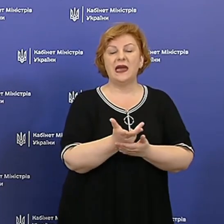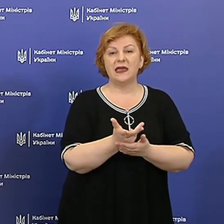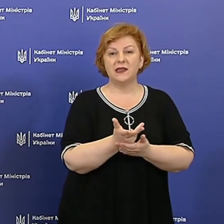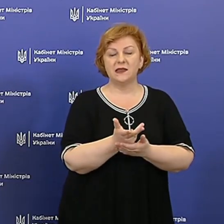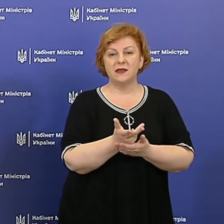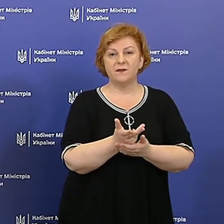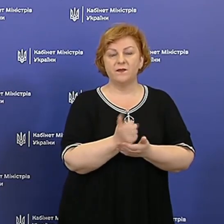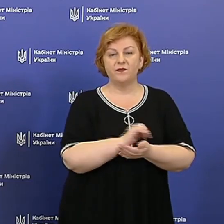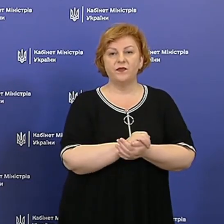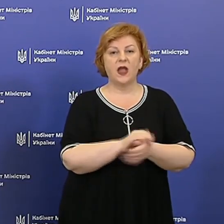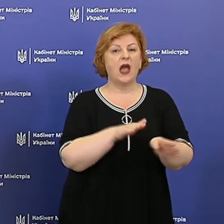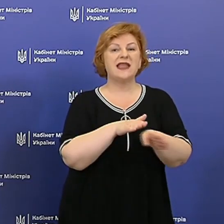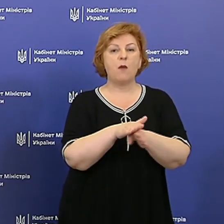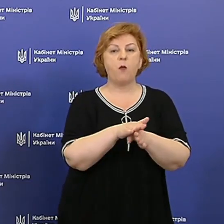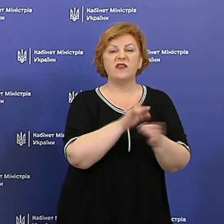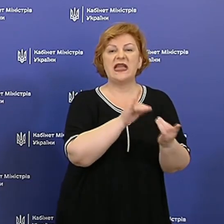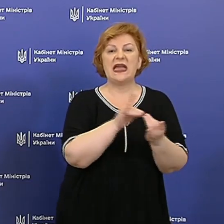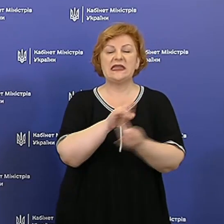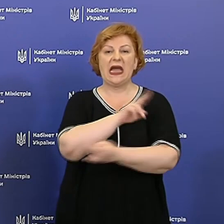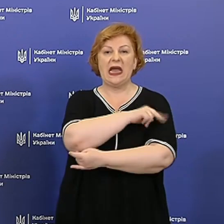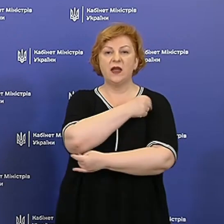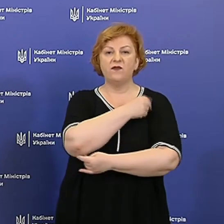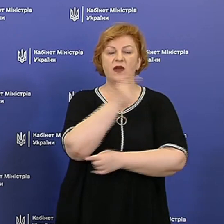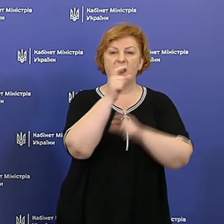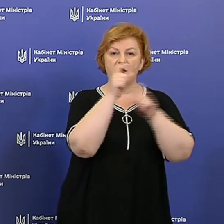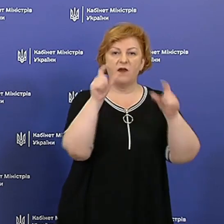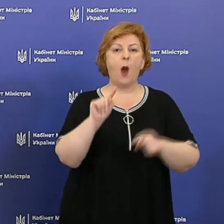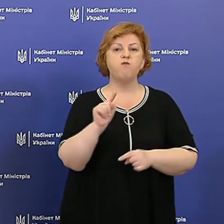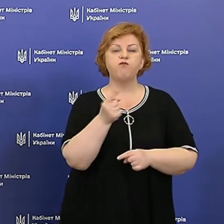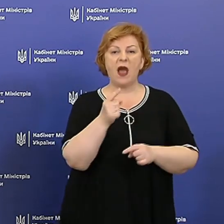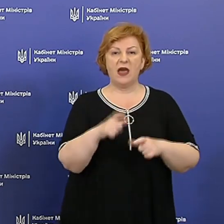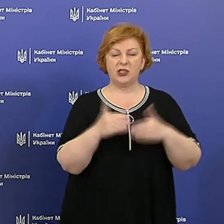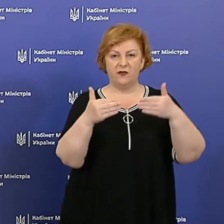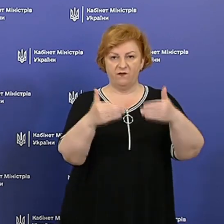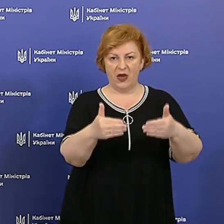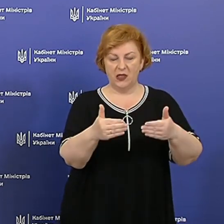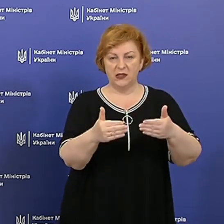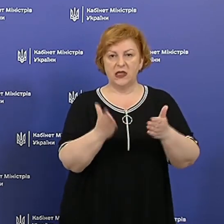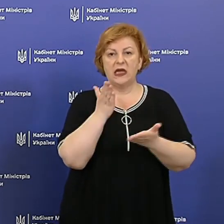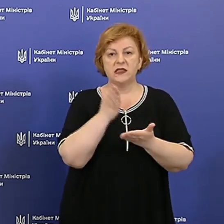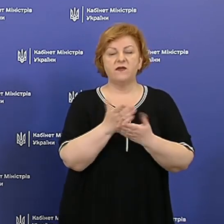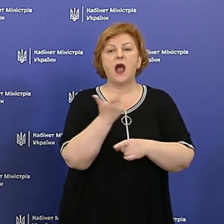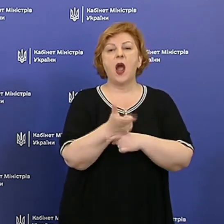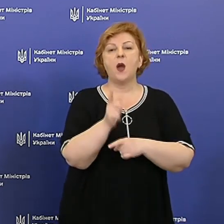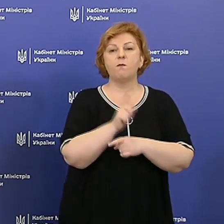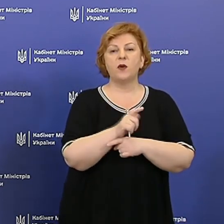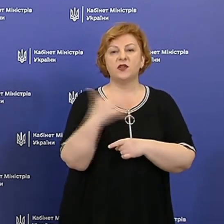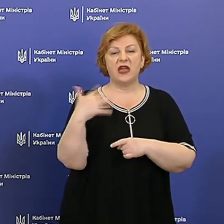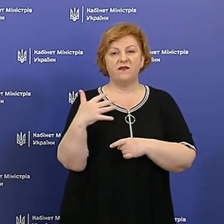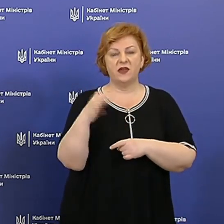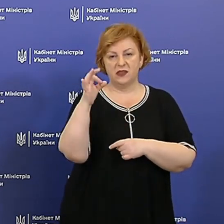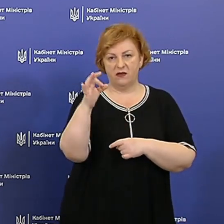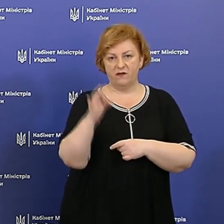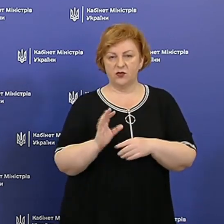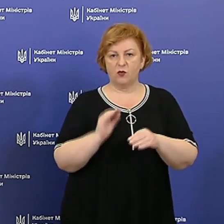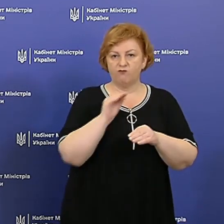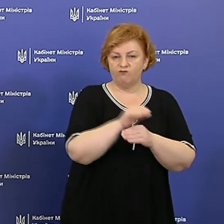кількість заповненості ліжок лікарень першої хвилі складає більше 50%.